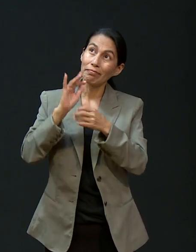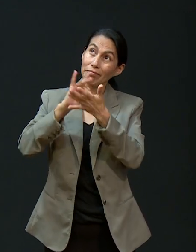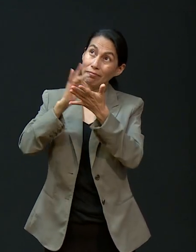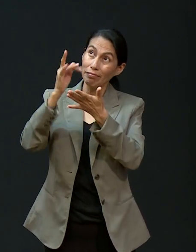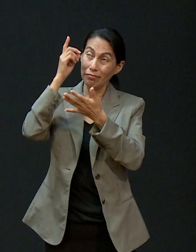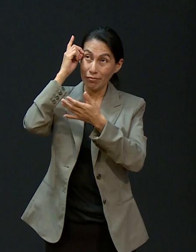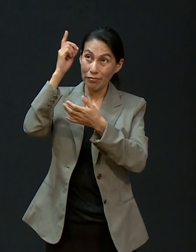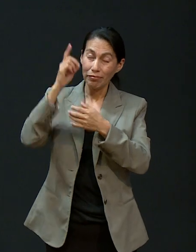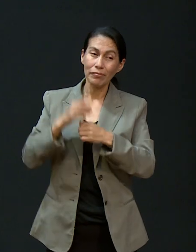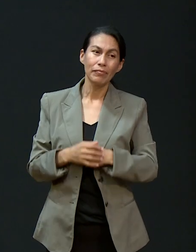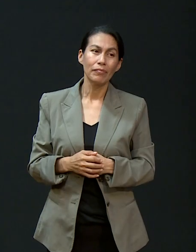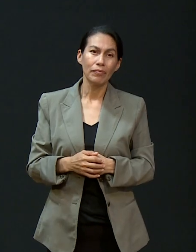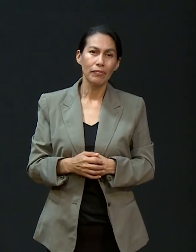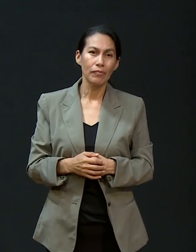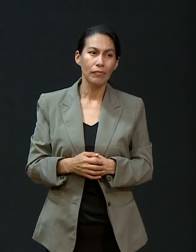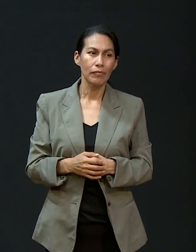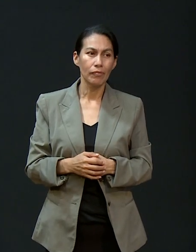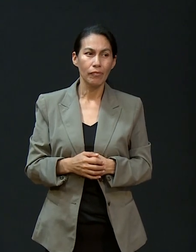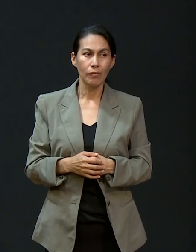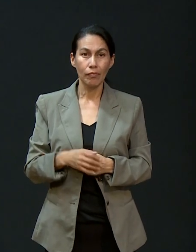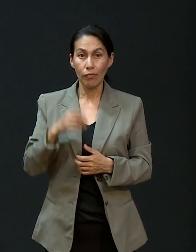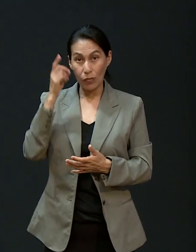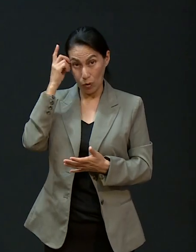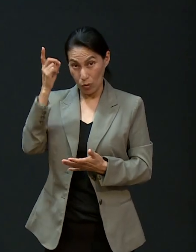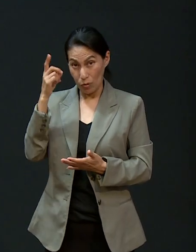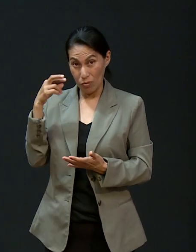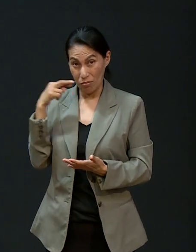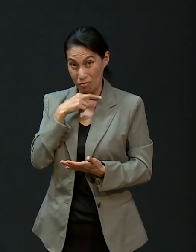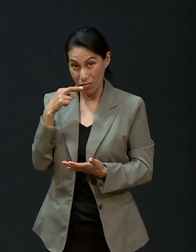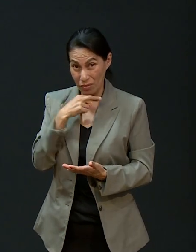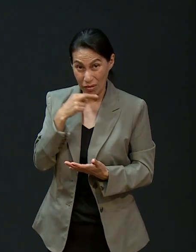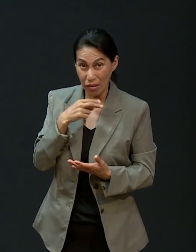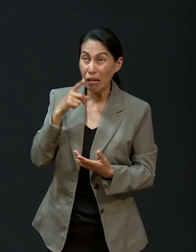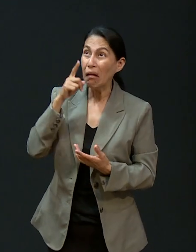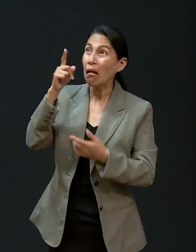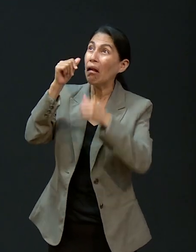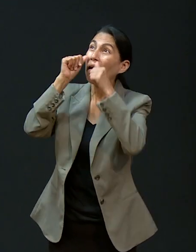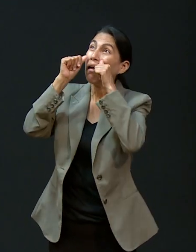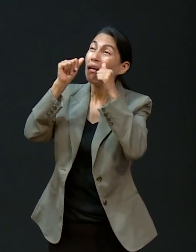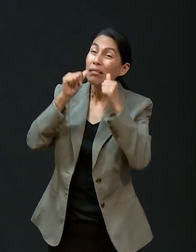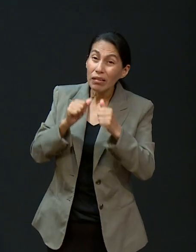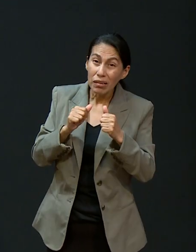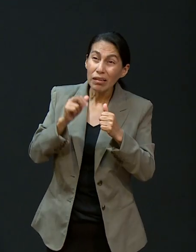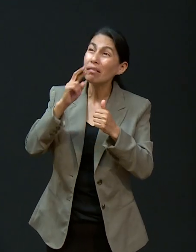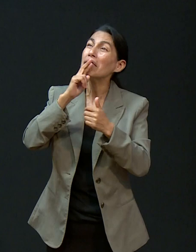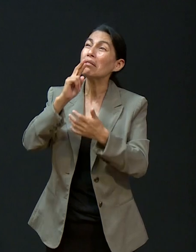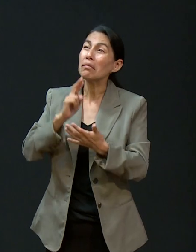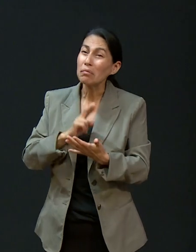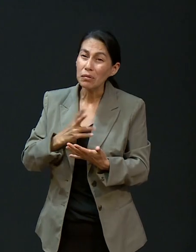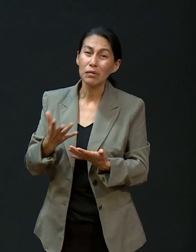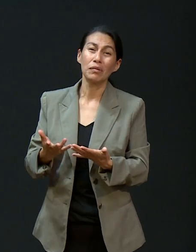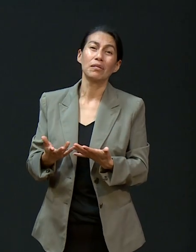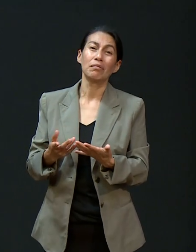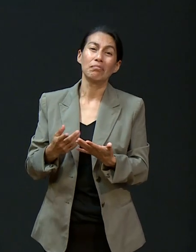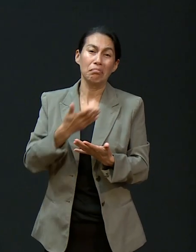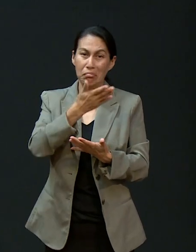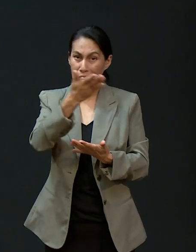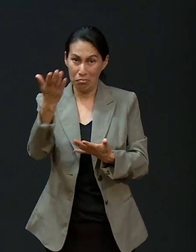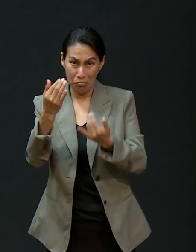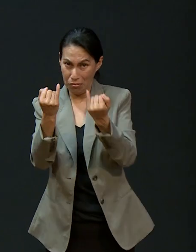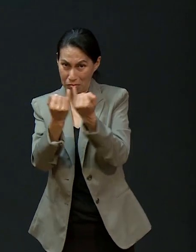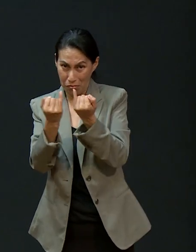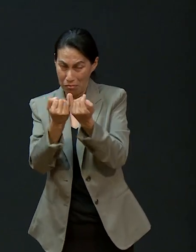Y sí, saludo por Dios mismo. Amén, amén. Gloria a Dios. Dios nos escucha en las emergencias, ¿no? Y responde y